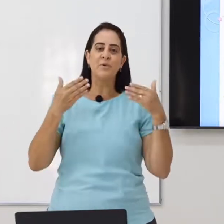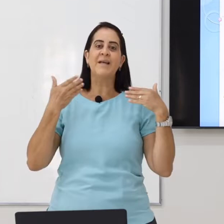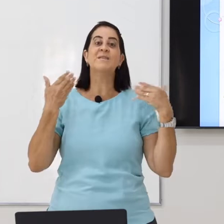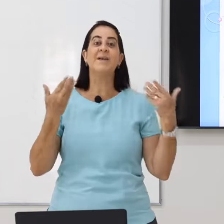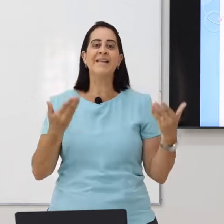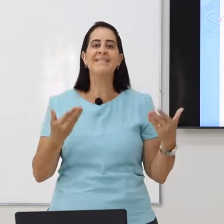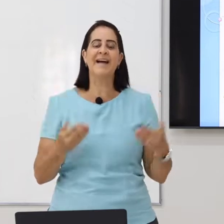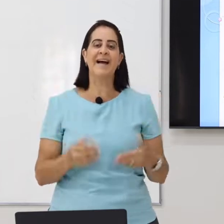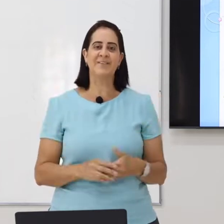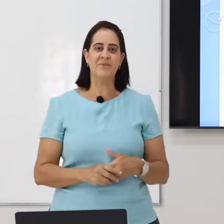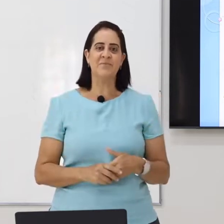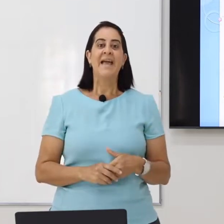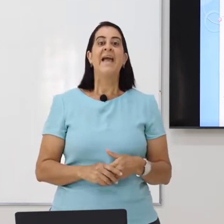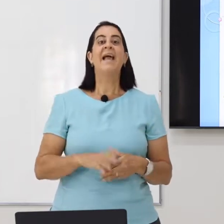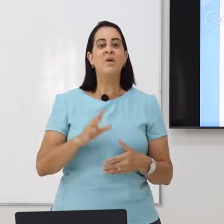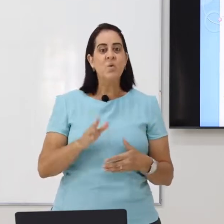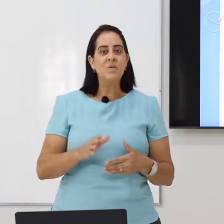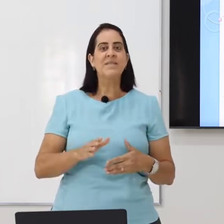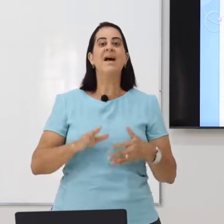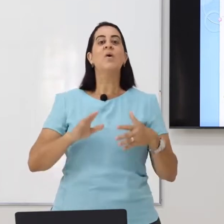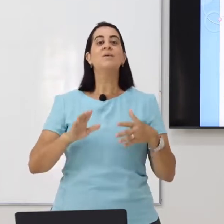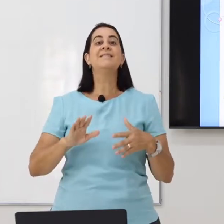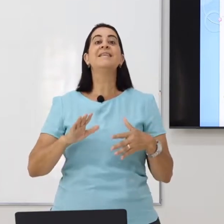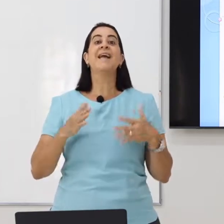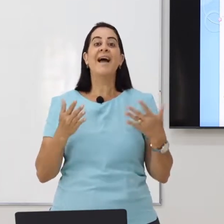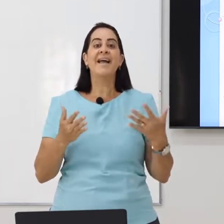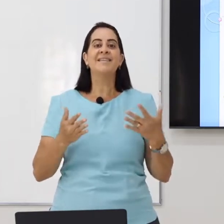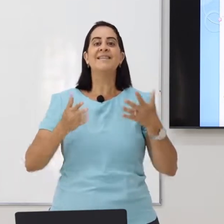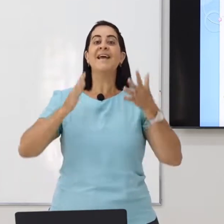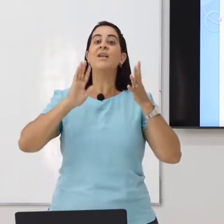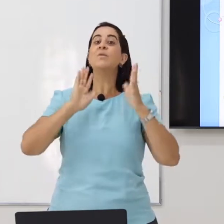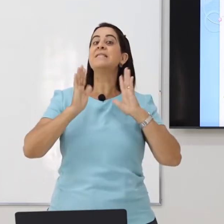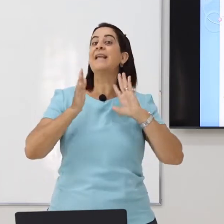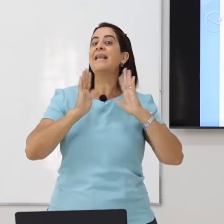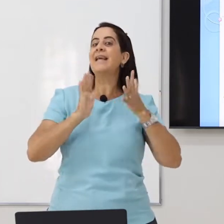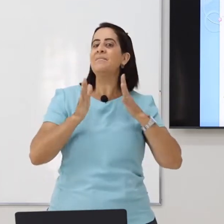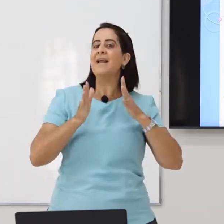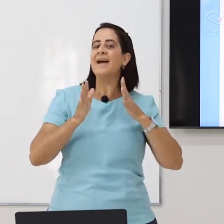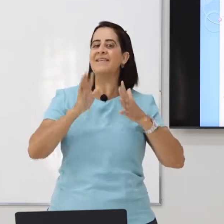português oralizado. Ele usa os sinais, ele usa Libras.